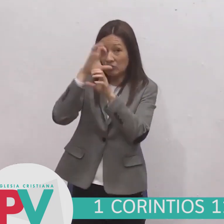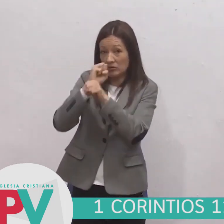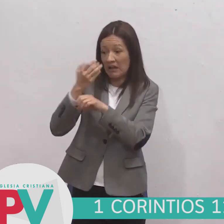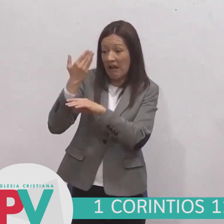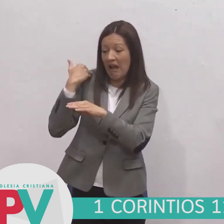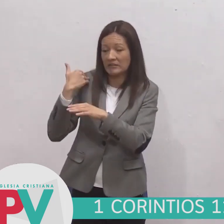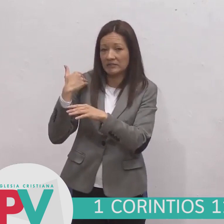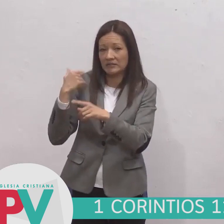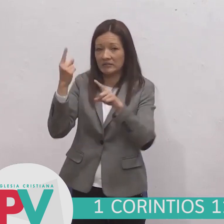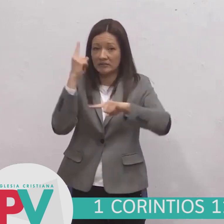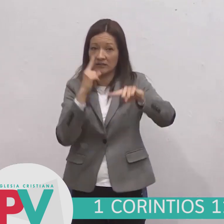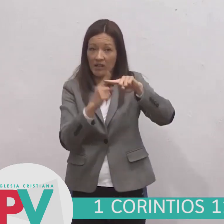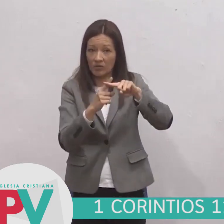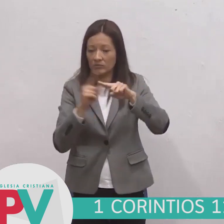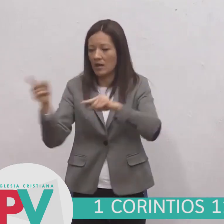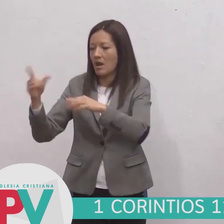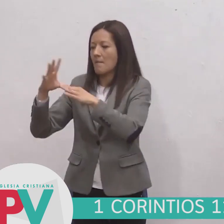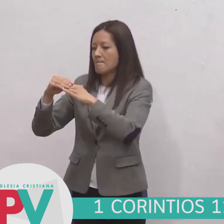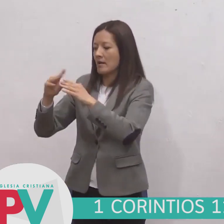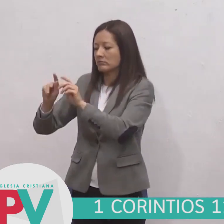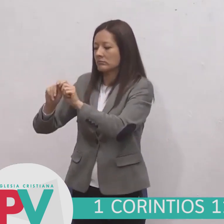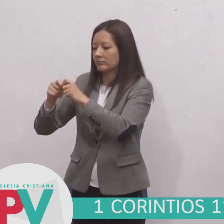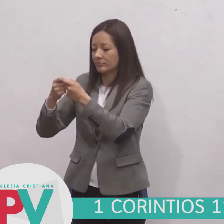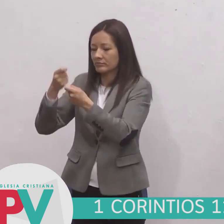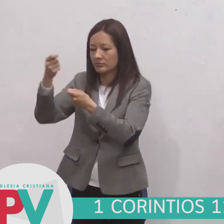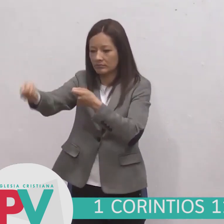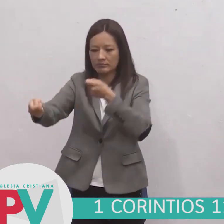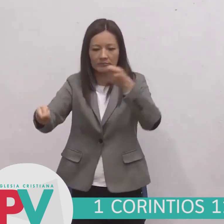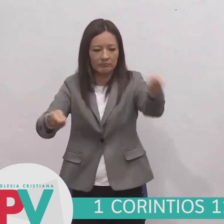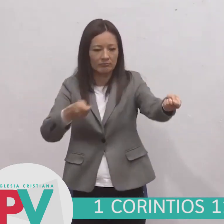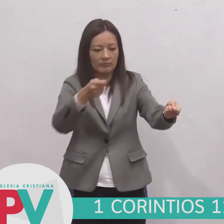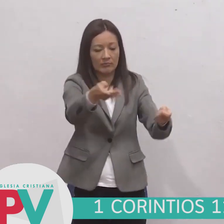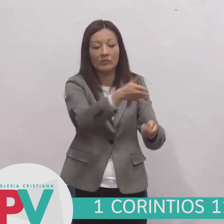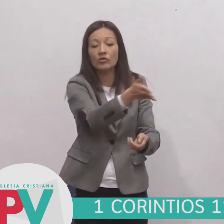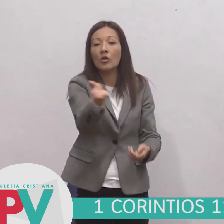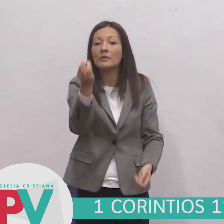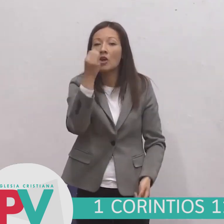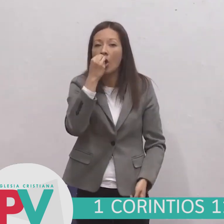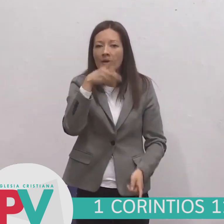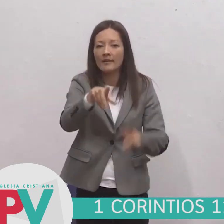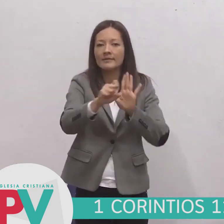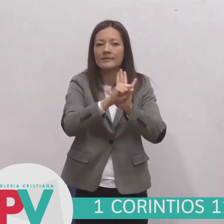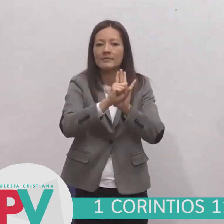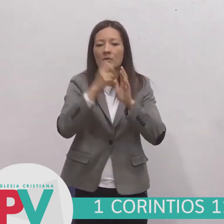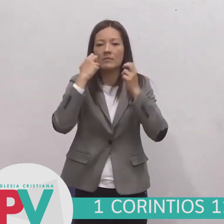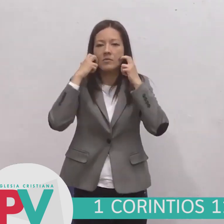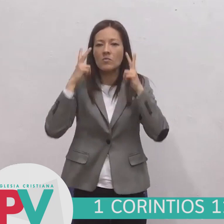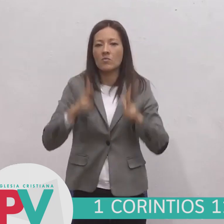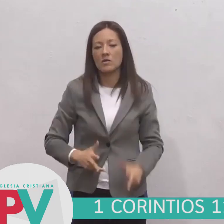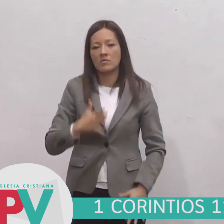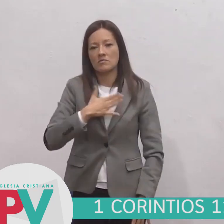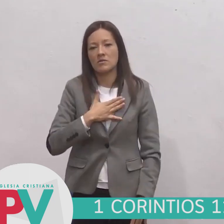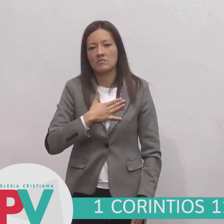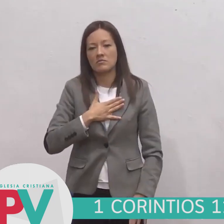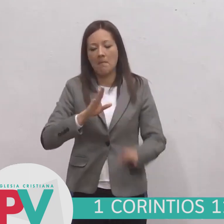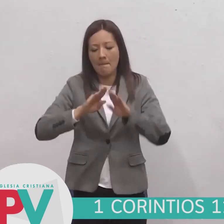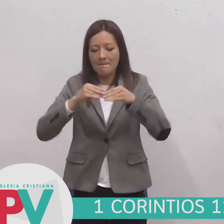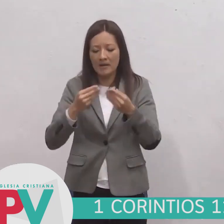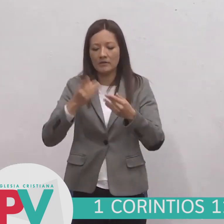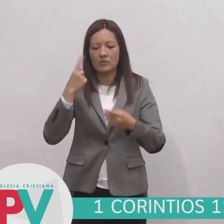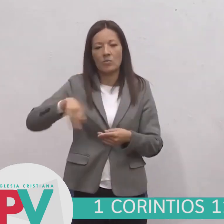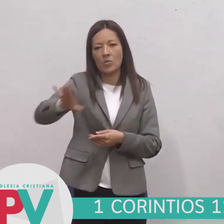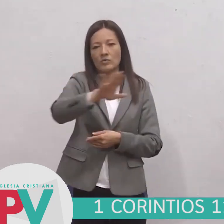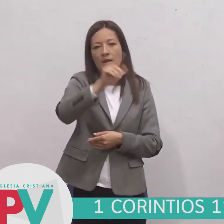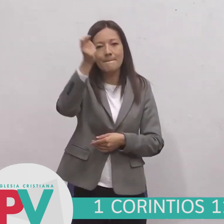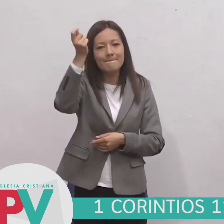y habiendo dado gracias lo partió y dijo: tomad, comad, comed, esto es mi cuerpo que por ustedes es partido, hagan